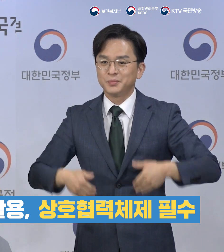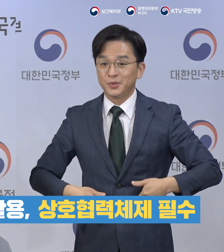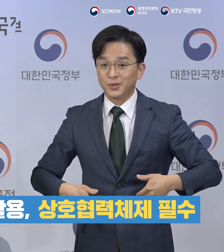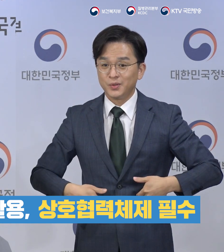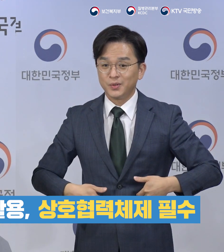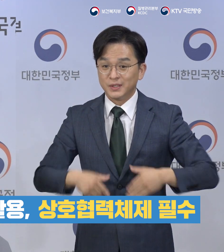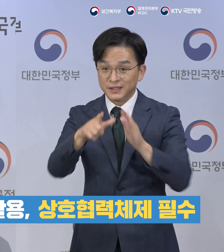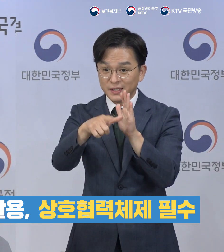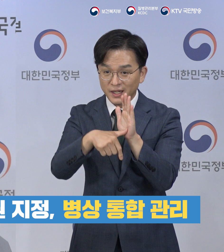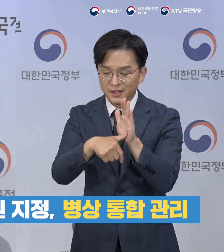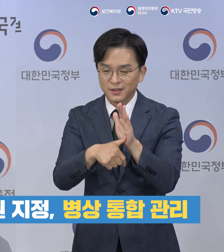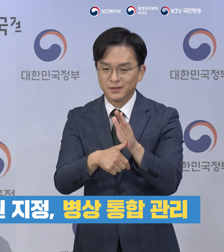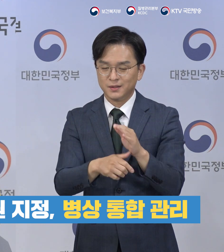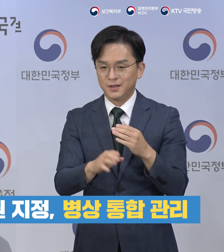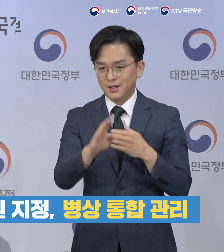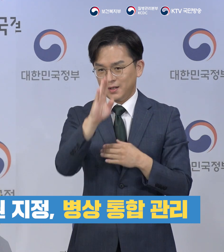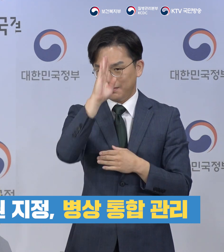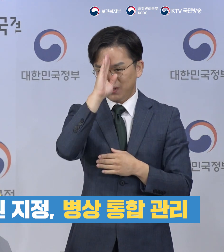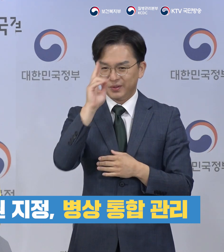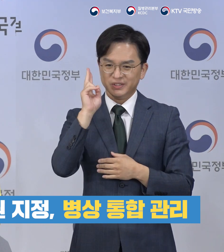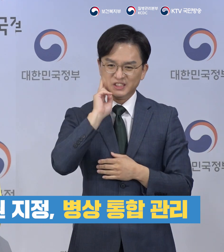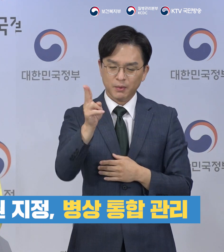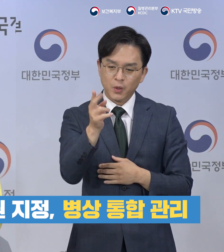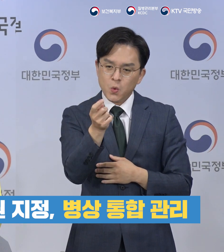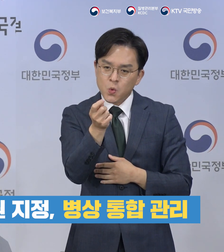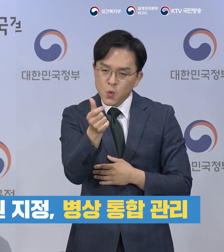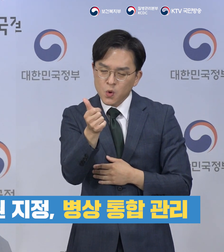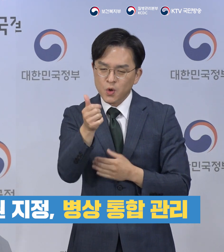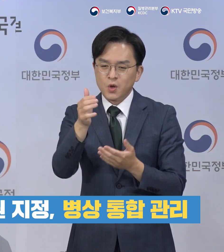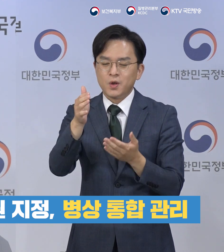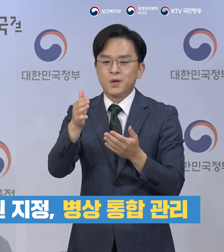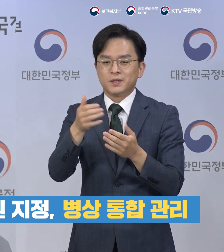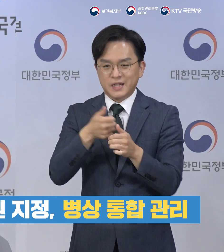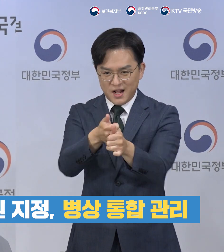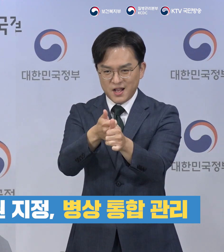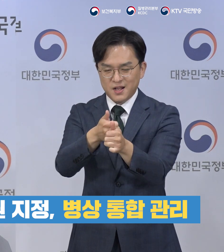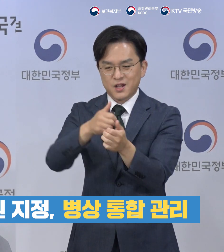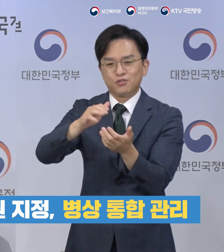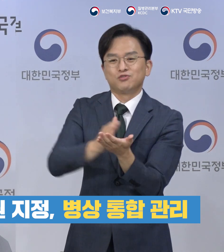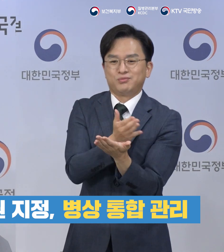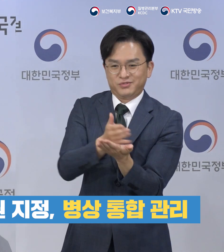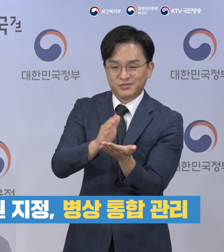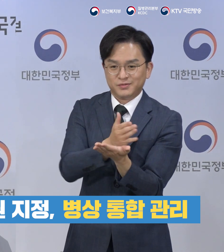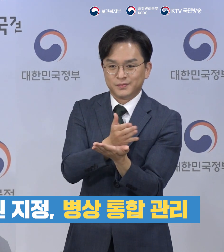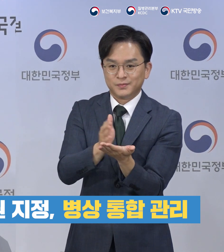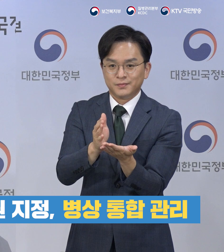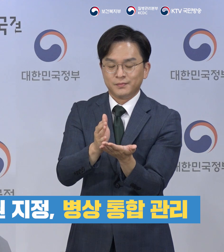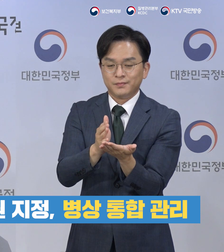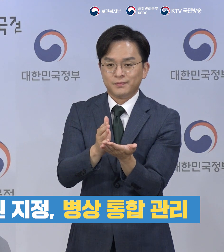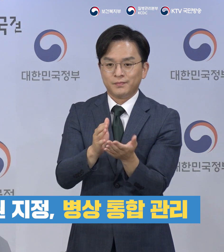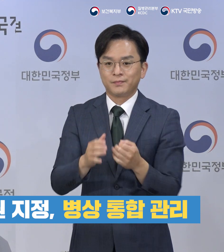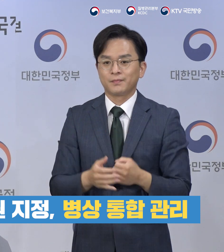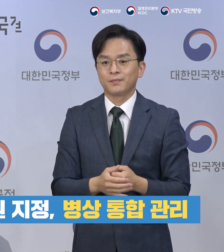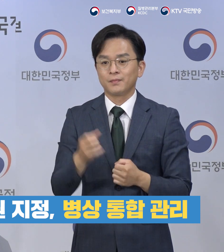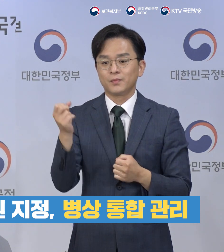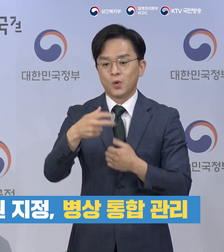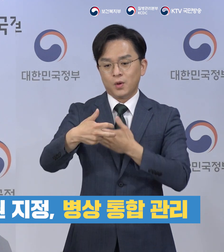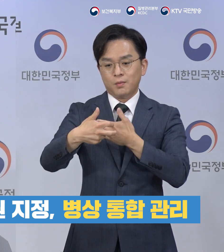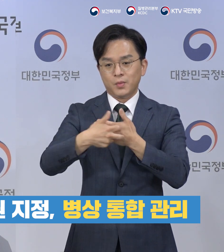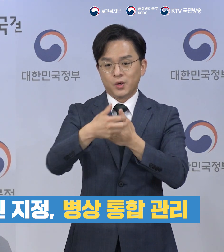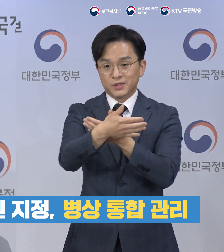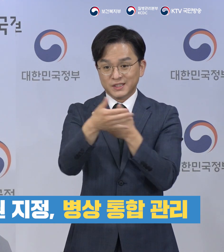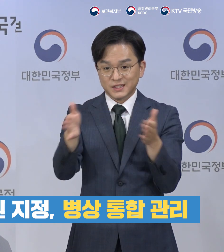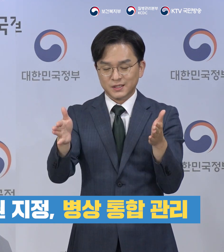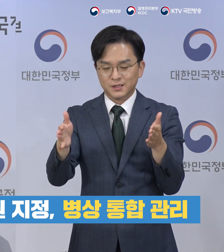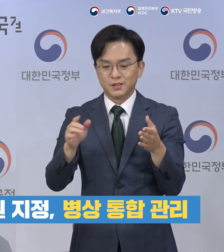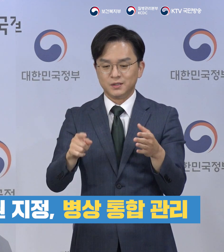이 경우 환자별 중증도나 특성에 맞는 병상 배정이 되도록 각 권역별로